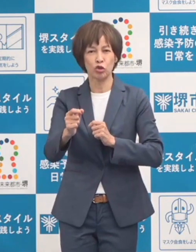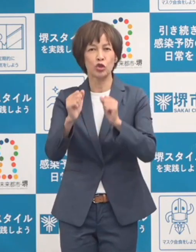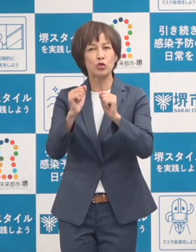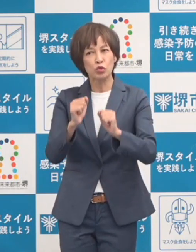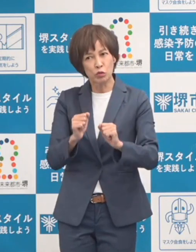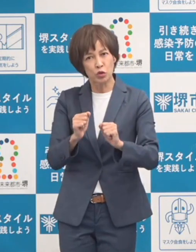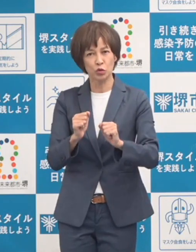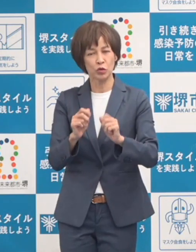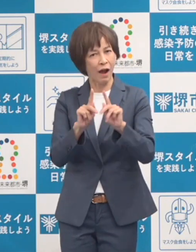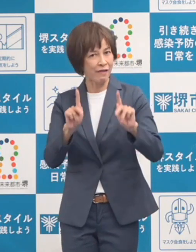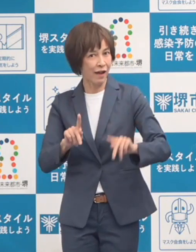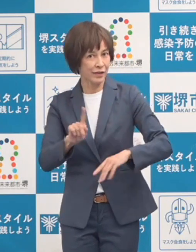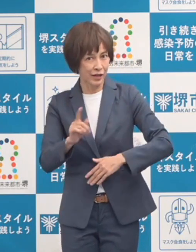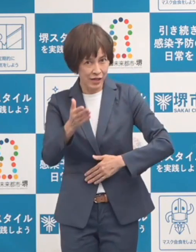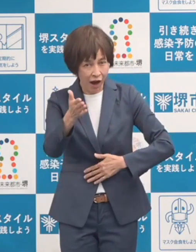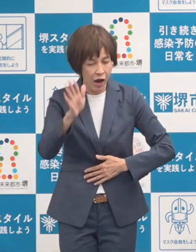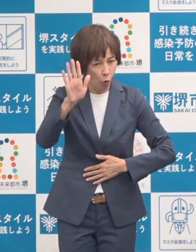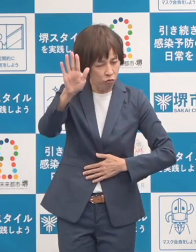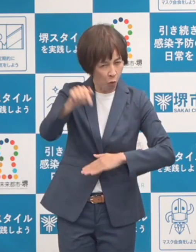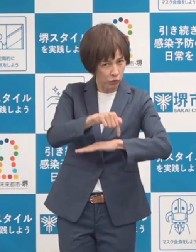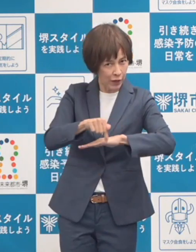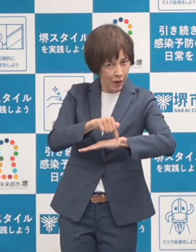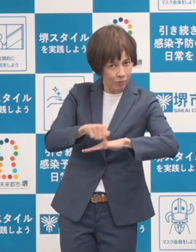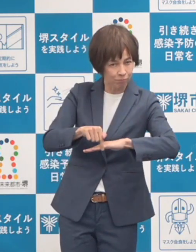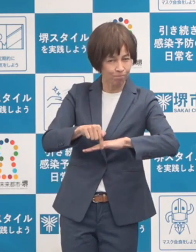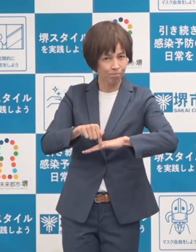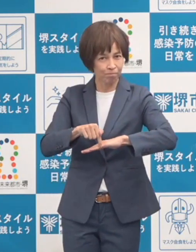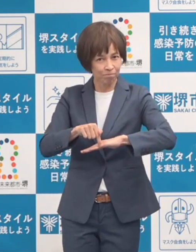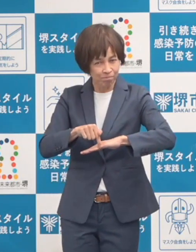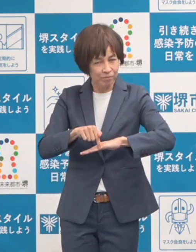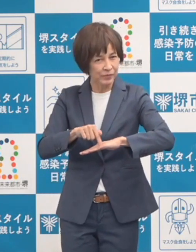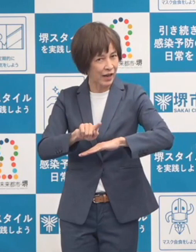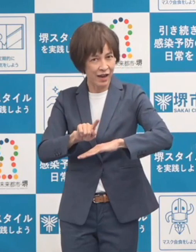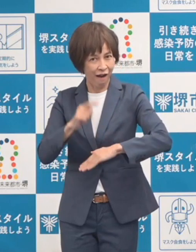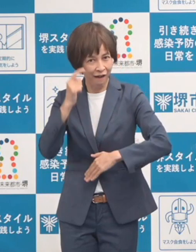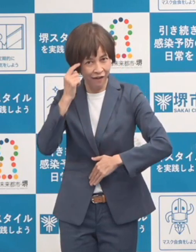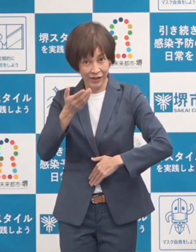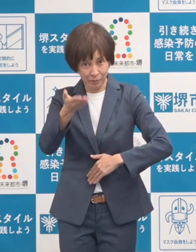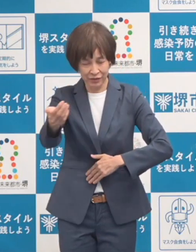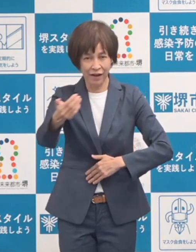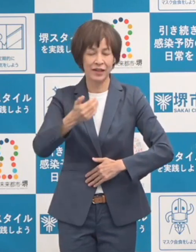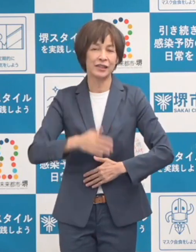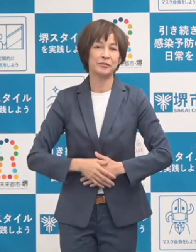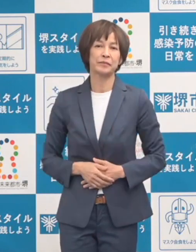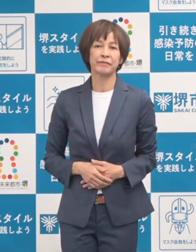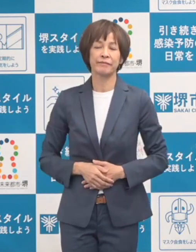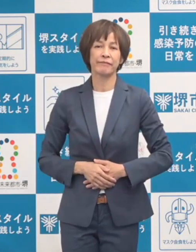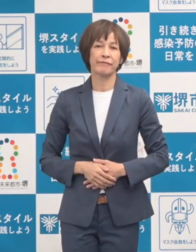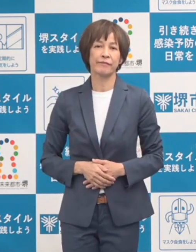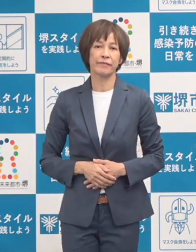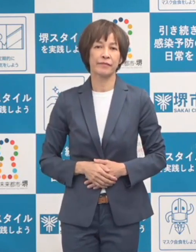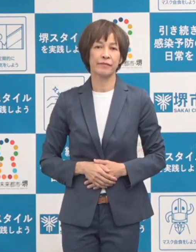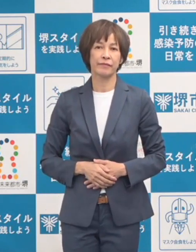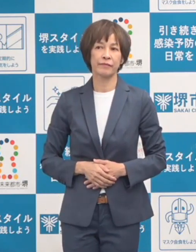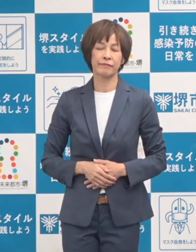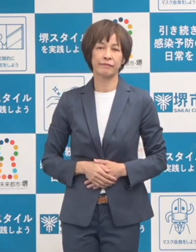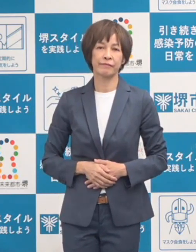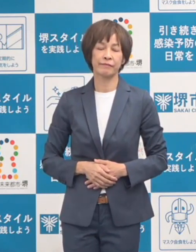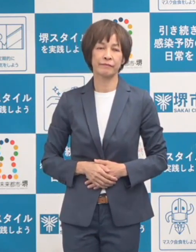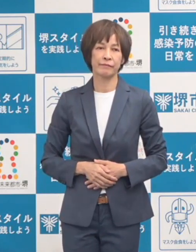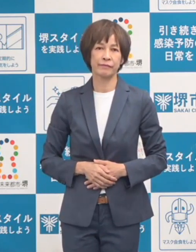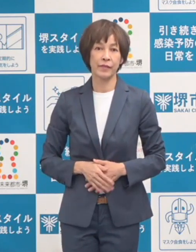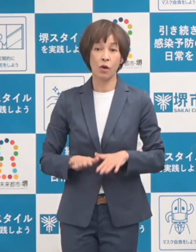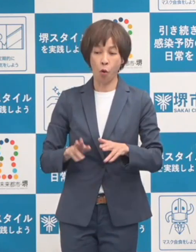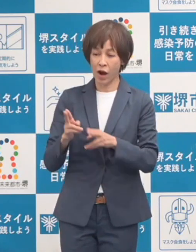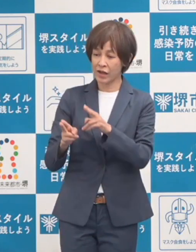例えば今後何かその施策とか打ち出されるお考えございましたら教えていただけますでしょうか。 はい、今回の